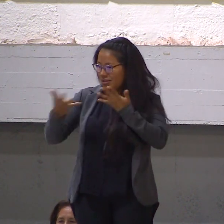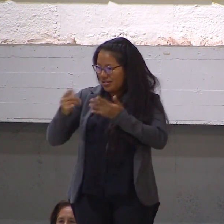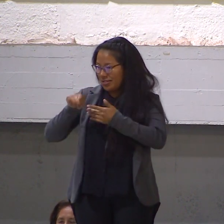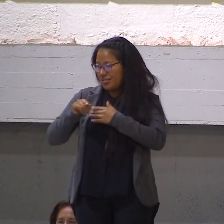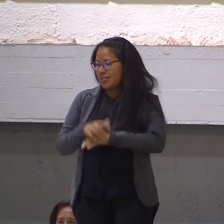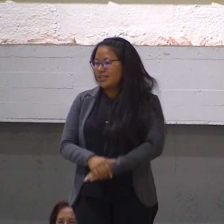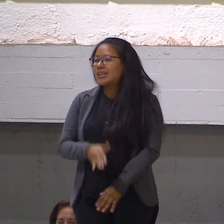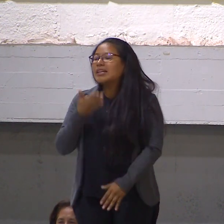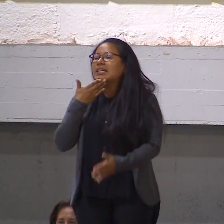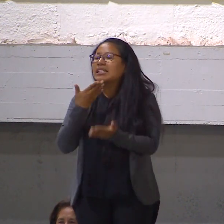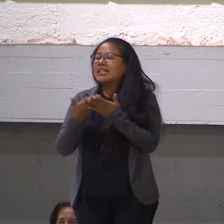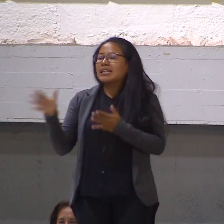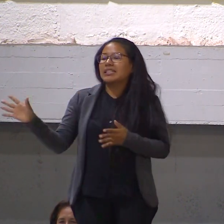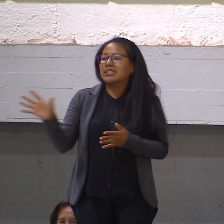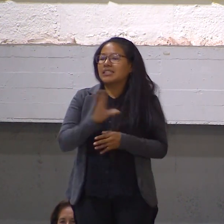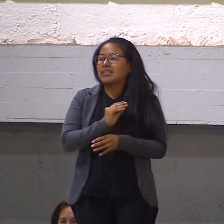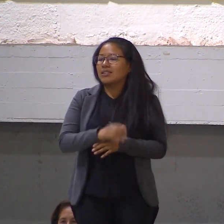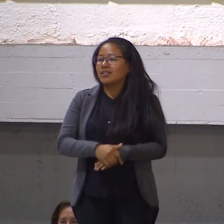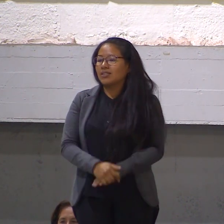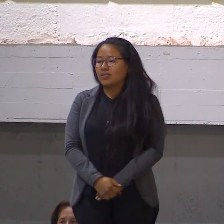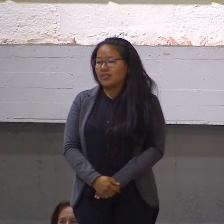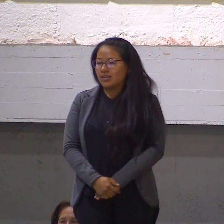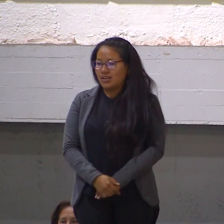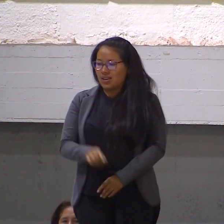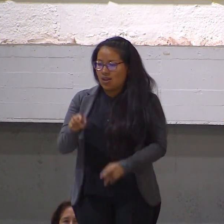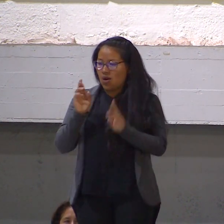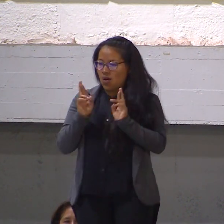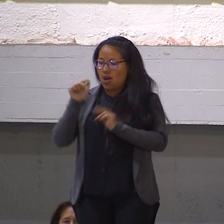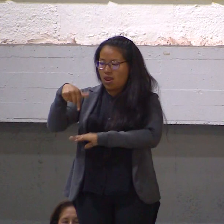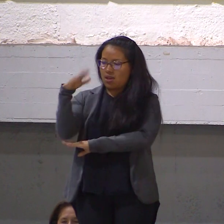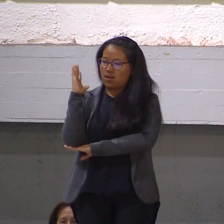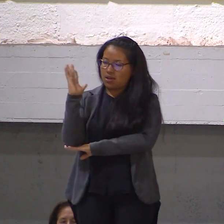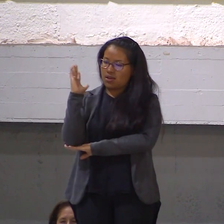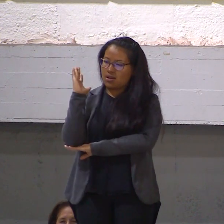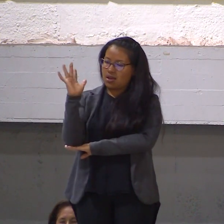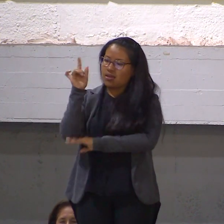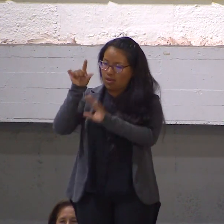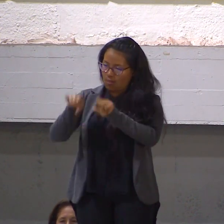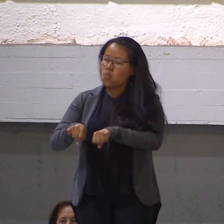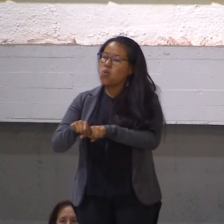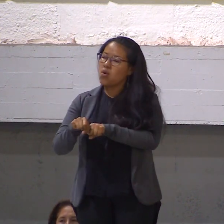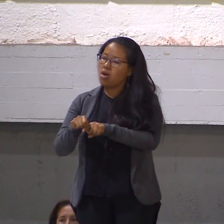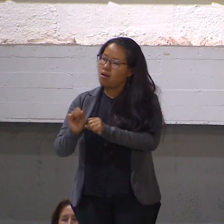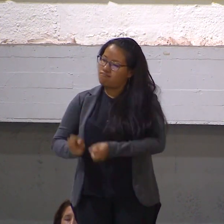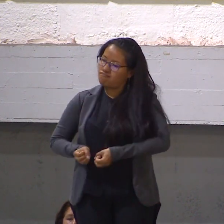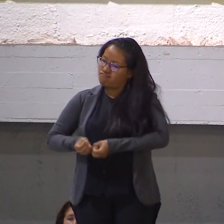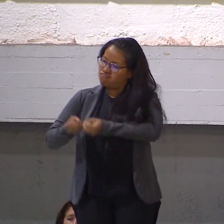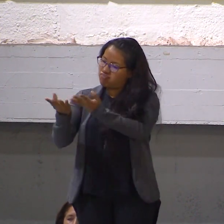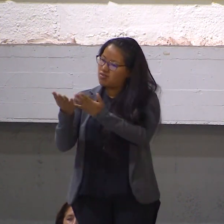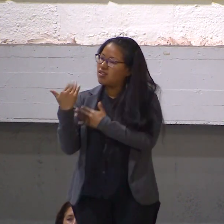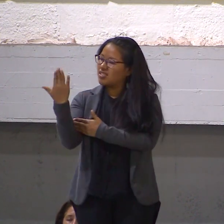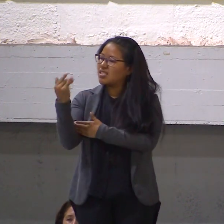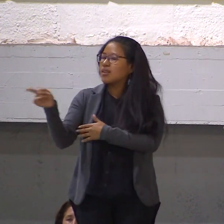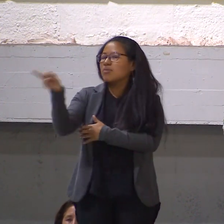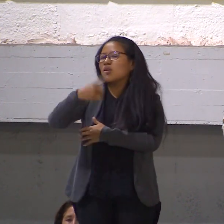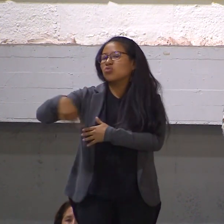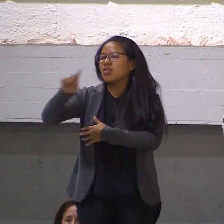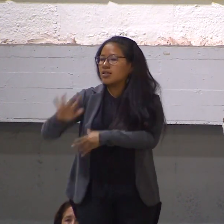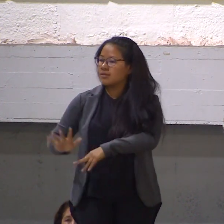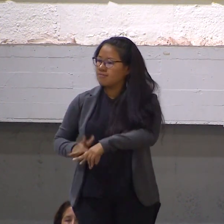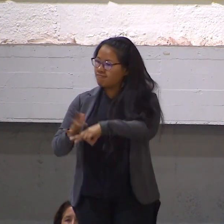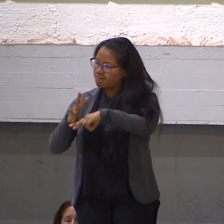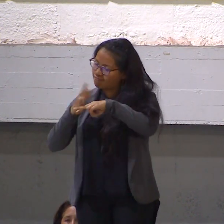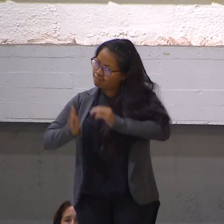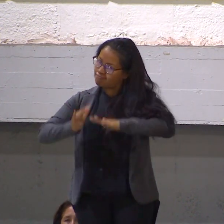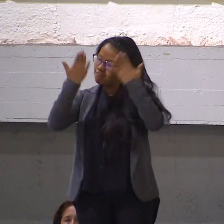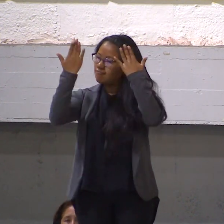a todos y ojalá que esta cátedra realmente contribuya a volver a darle un empuje importante en la